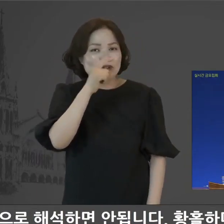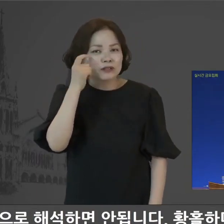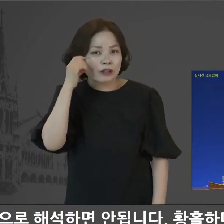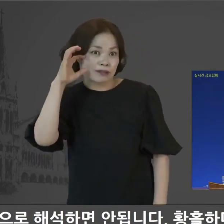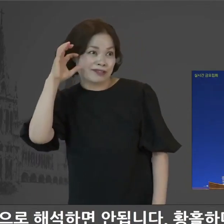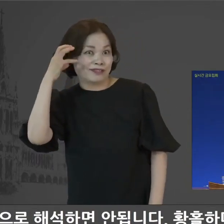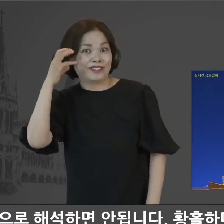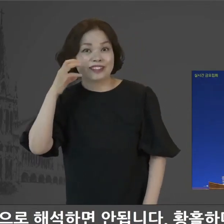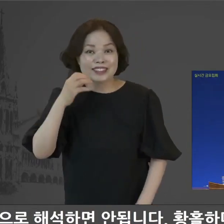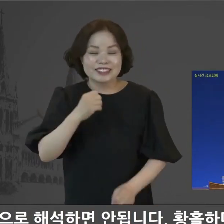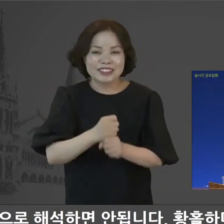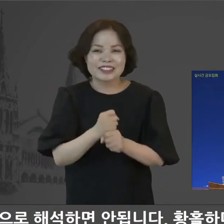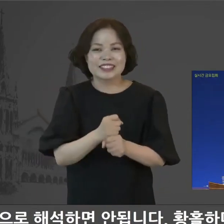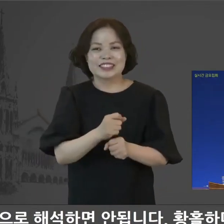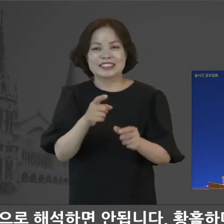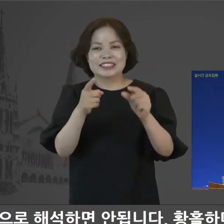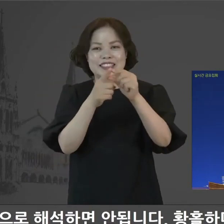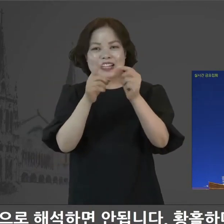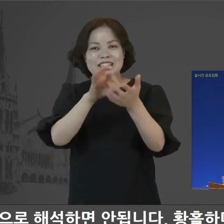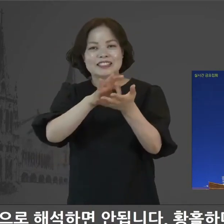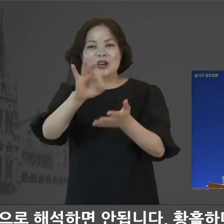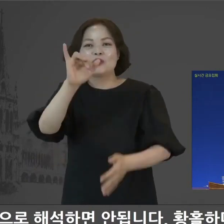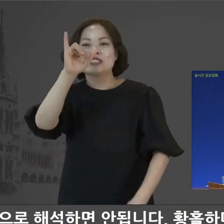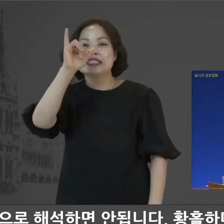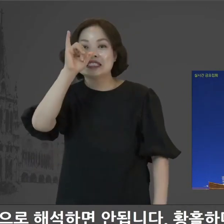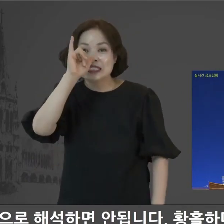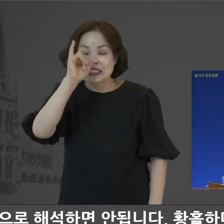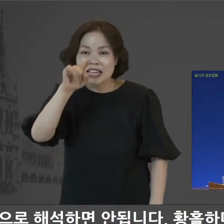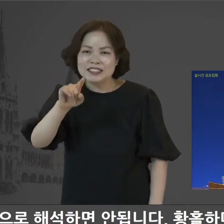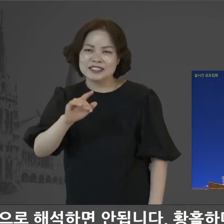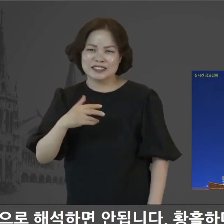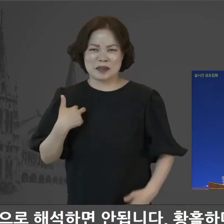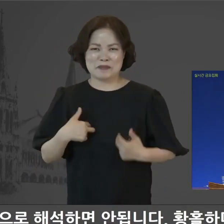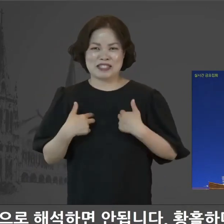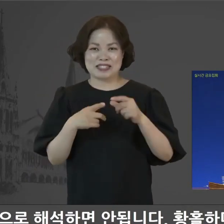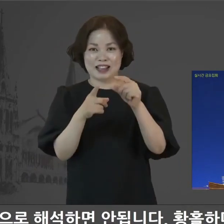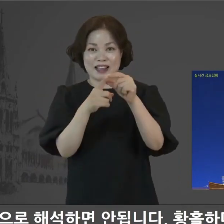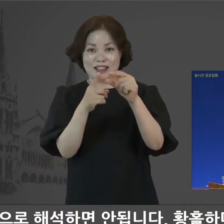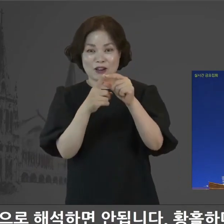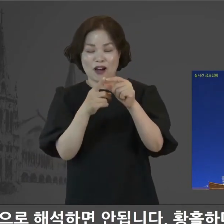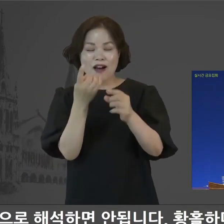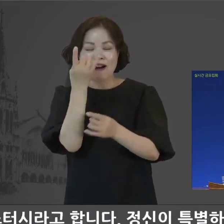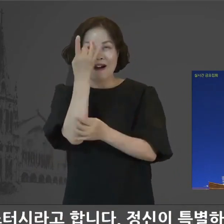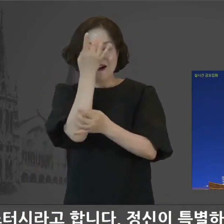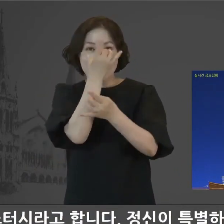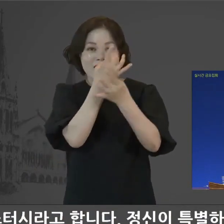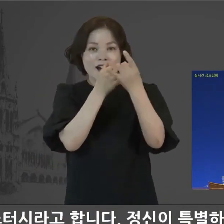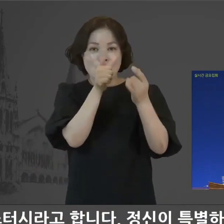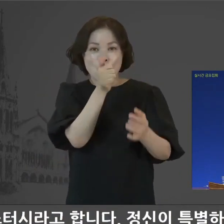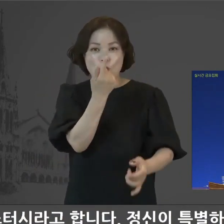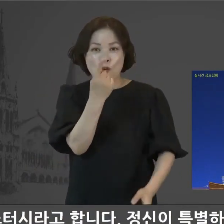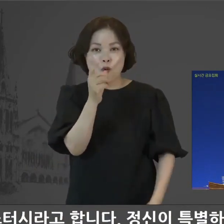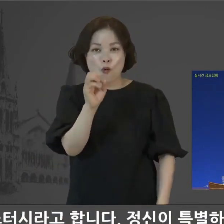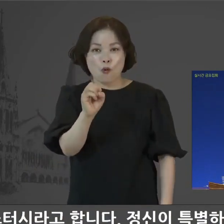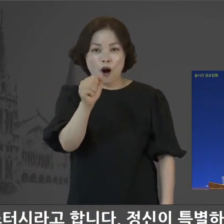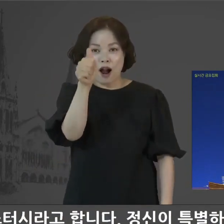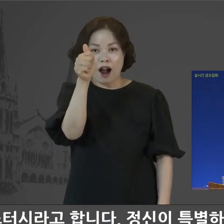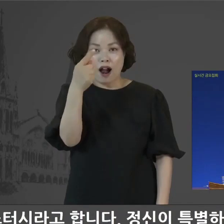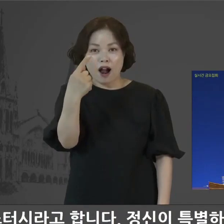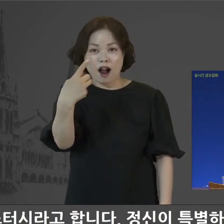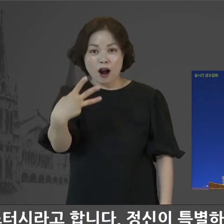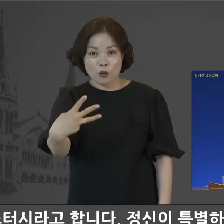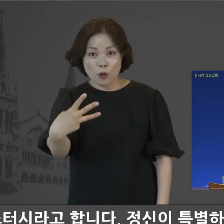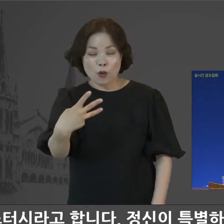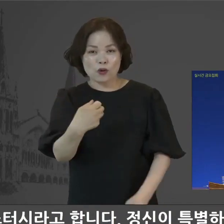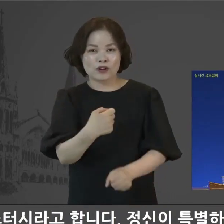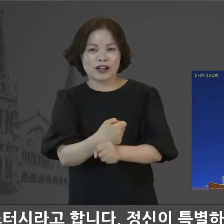다 쓰는 그런 엑스터시라는 단어가 쓰이고 있는데, 이거 참 재밌습니다. 요 황홀하다라는 말이 이 성경에